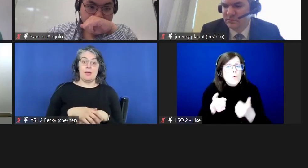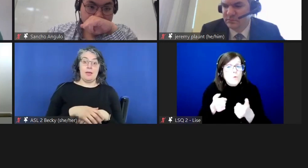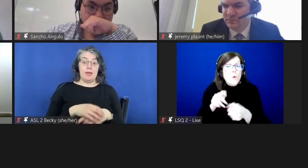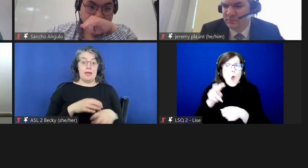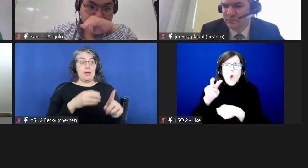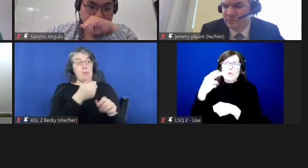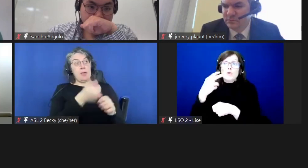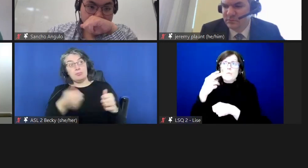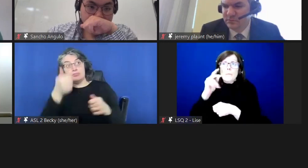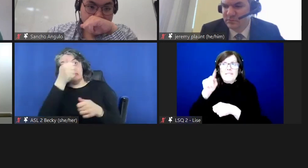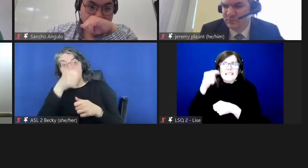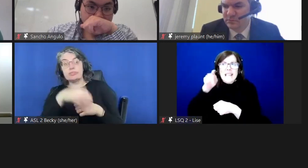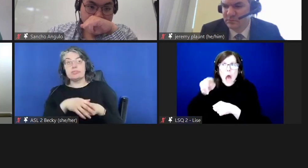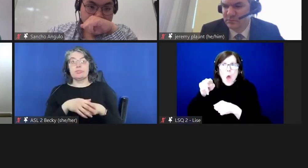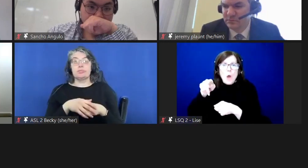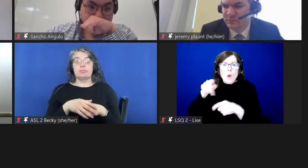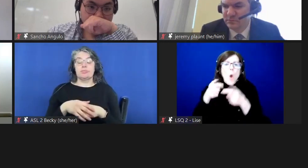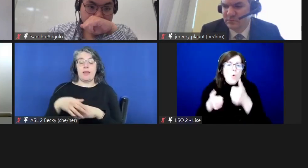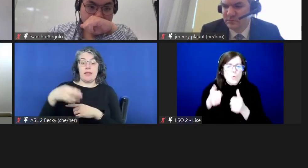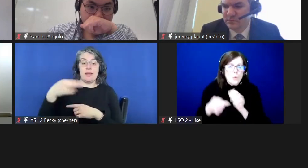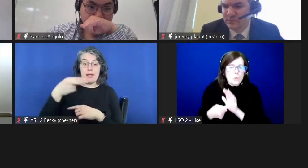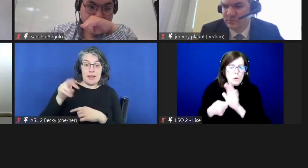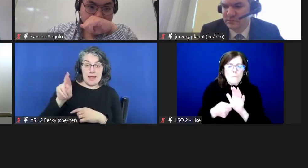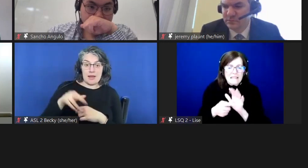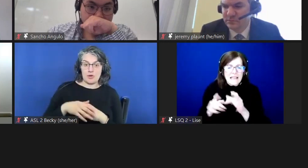le représentant syndical